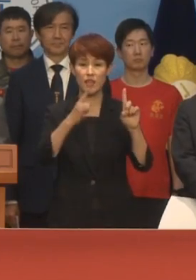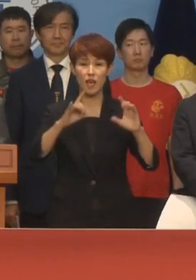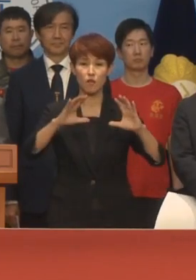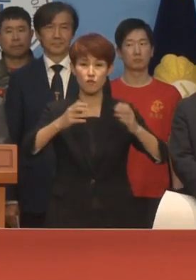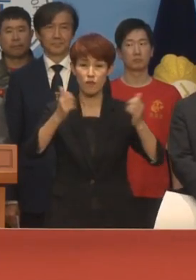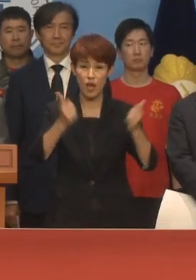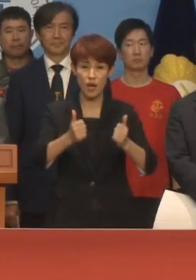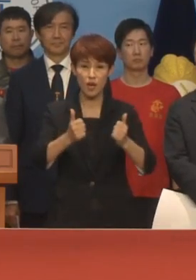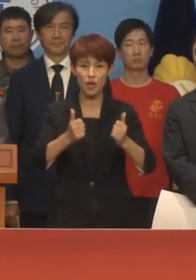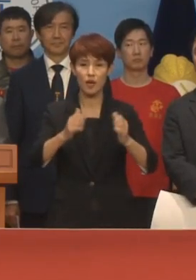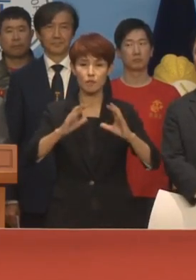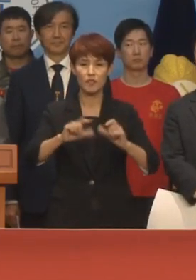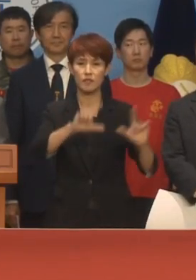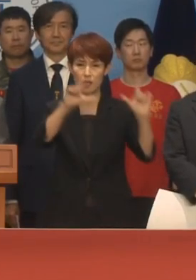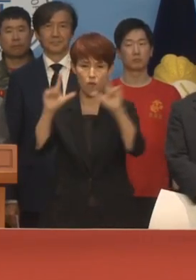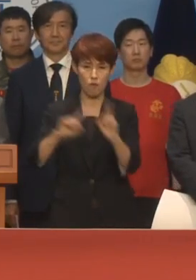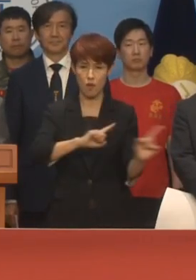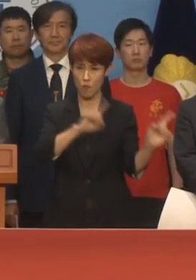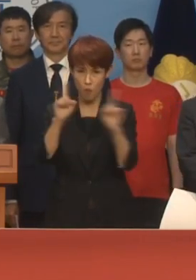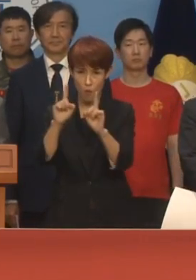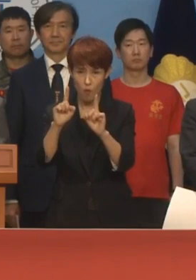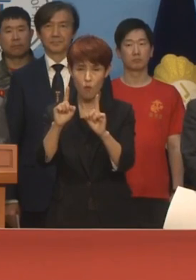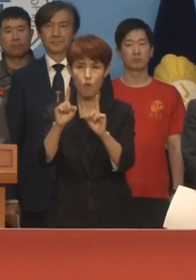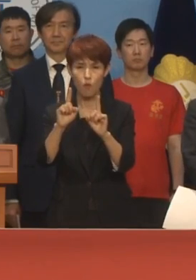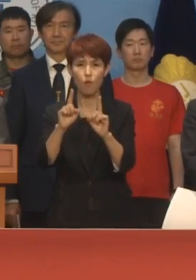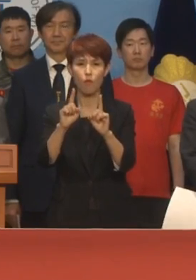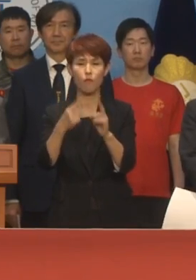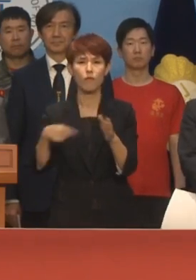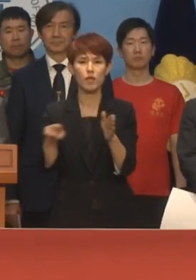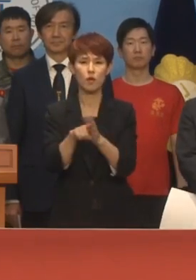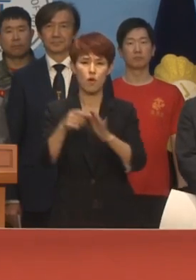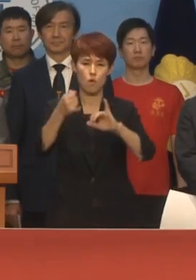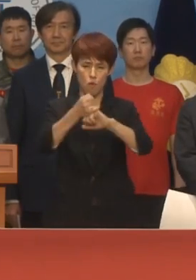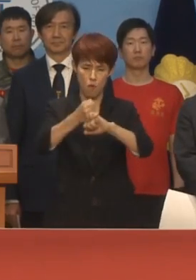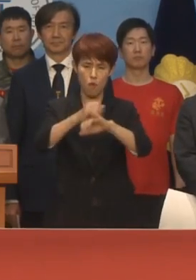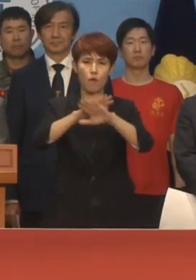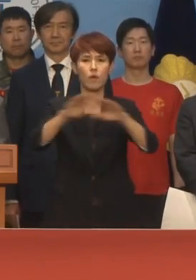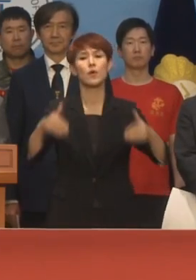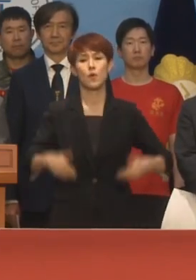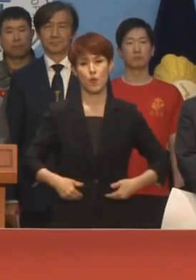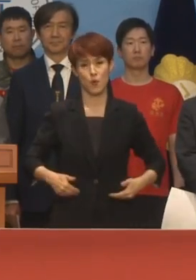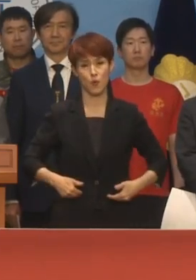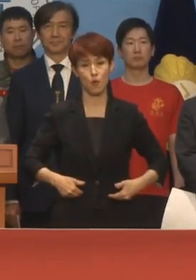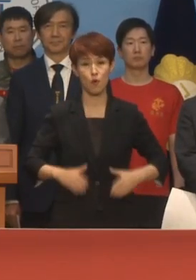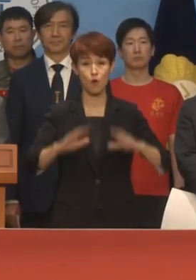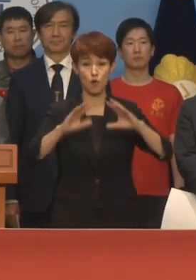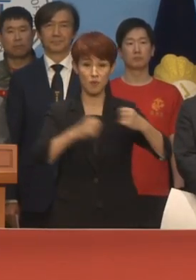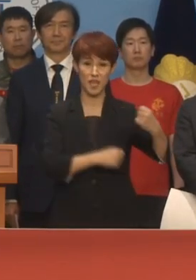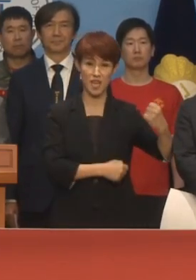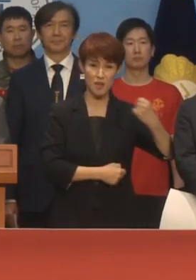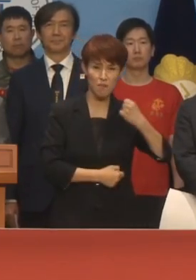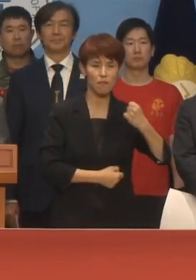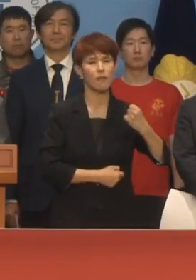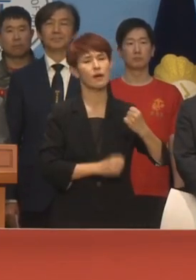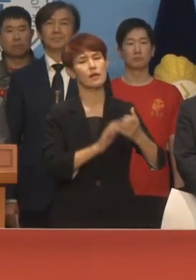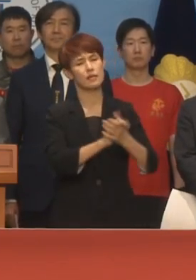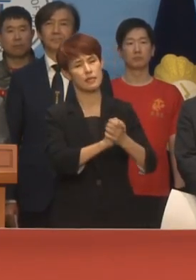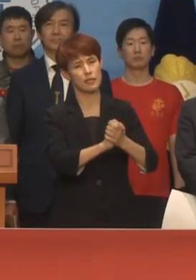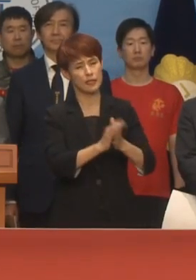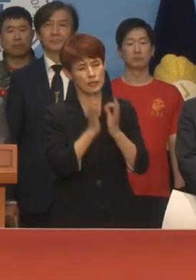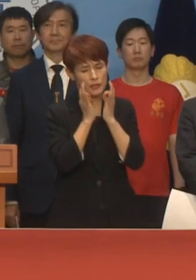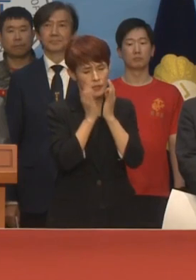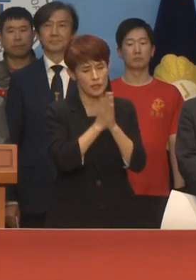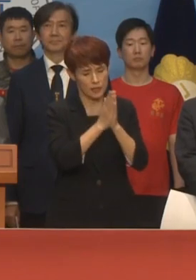회복과 더불어서 최우선으로 반드시 해결해야 하는 문제입니다. 국민의힘에 간절하게